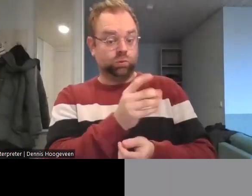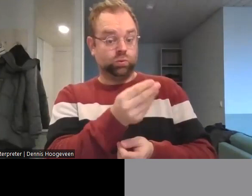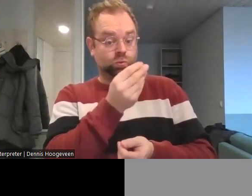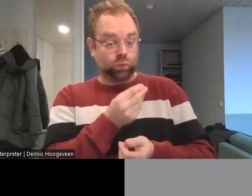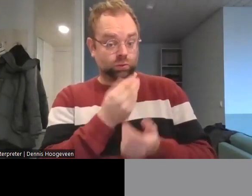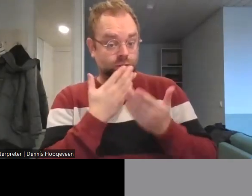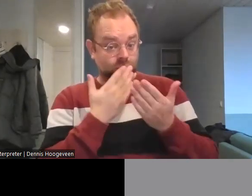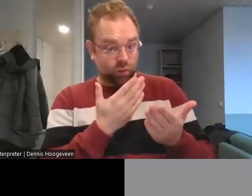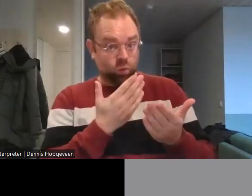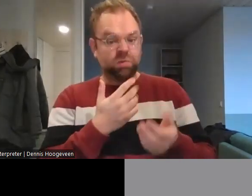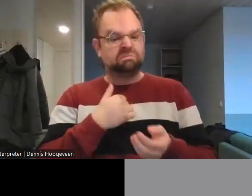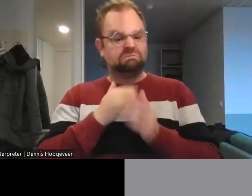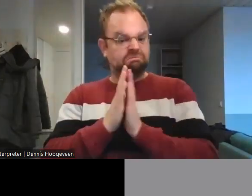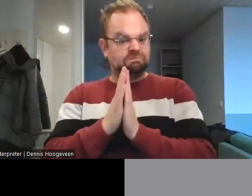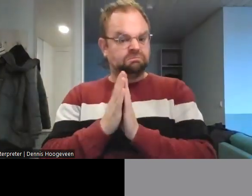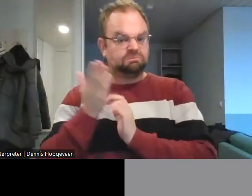peut-être de